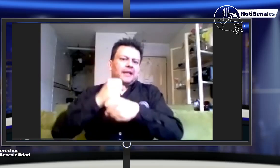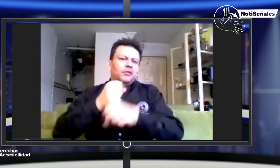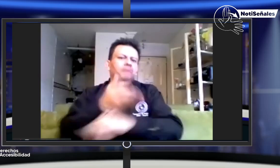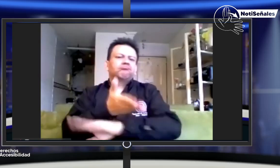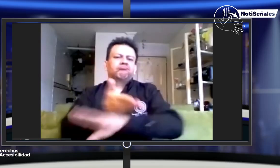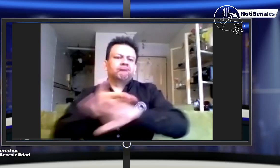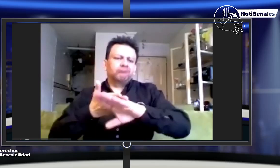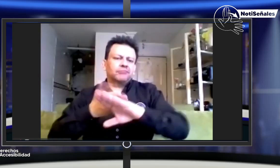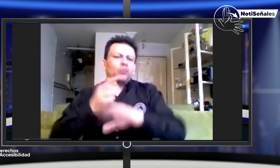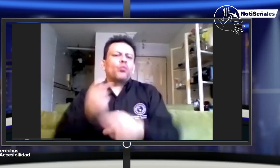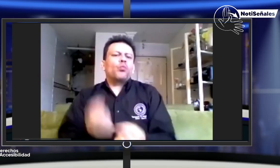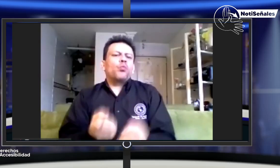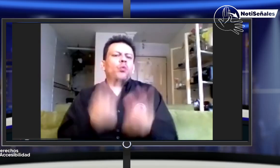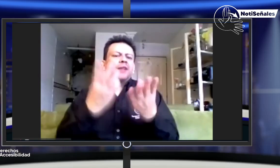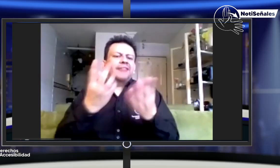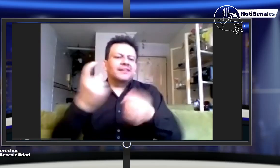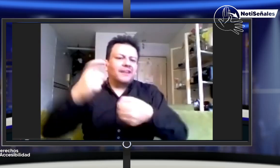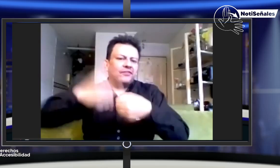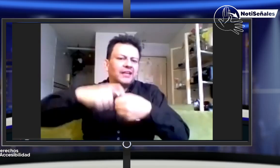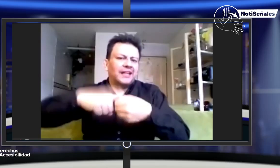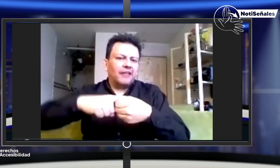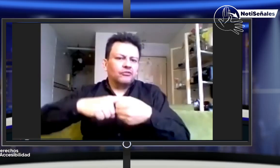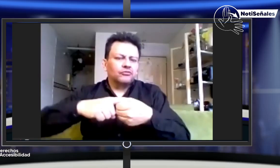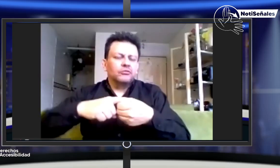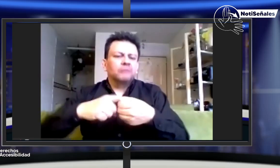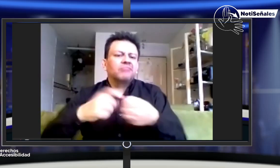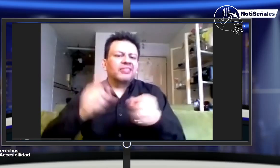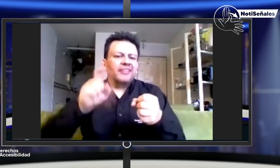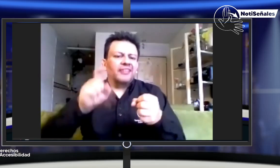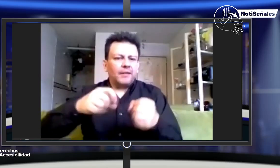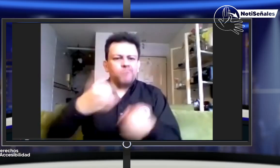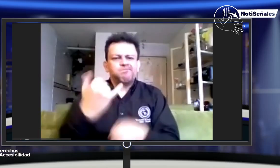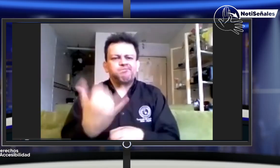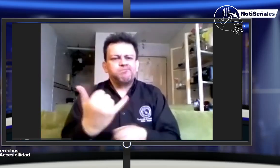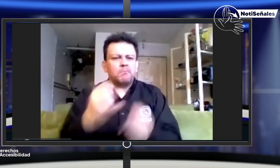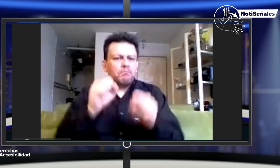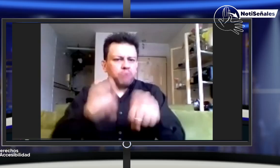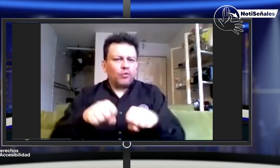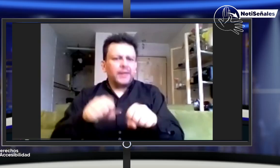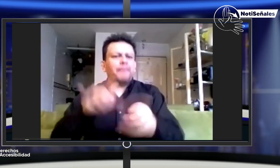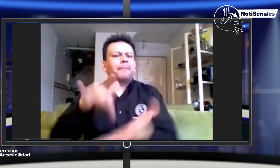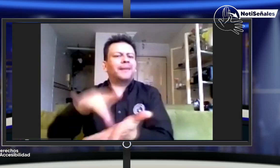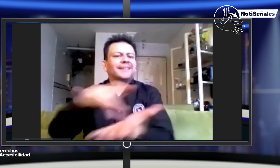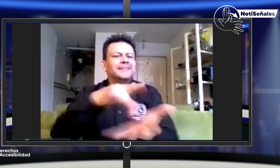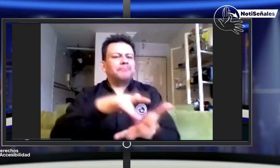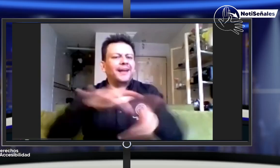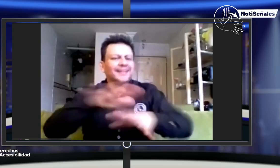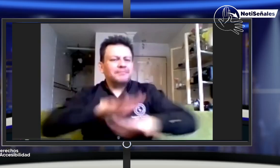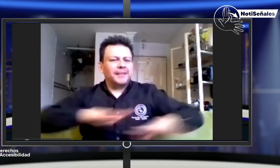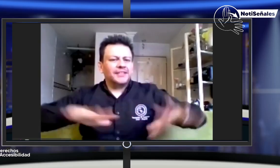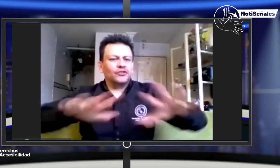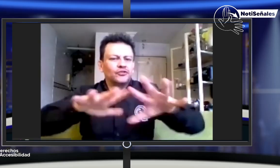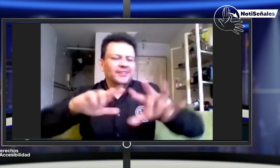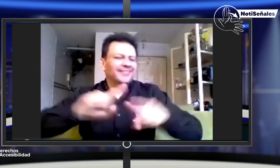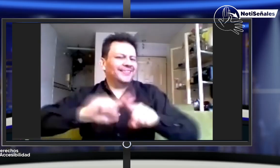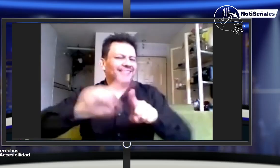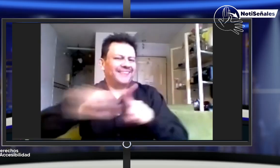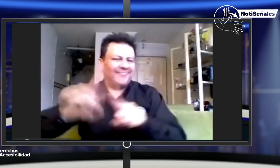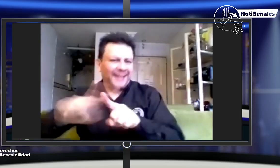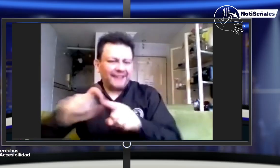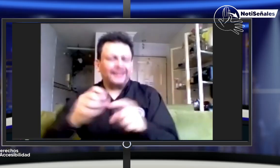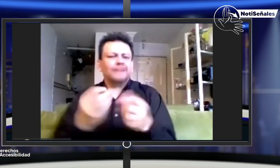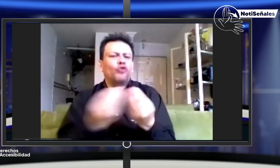situación de lo que ha pasado en años anteriores, ¿no? De las exigencias de los afiliados, que era posible para